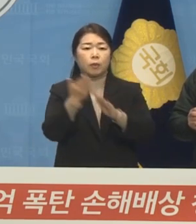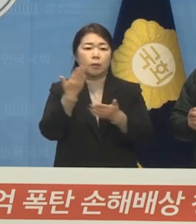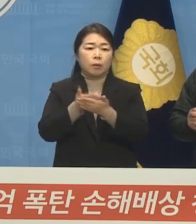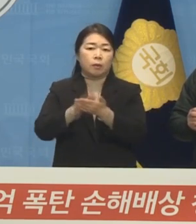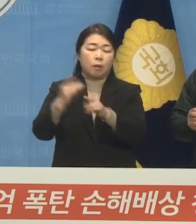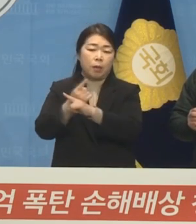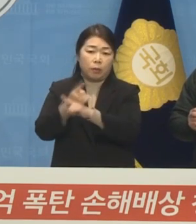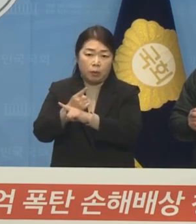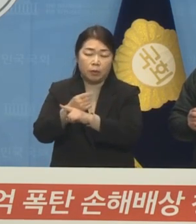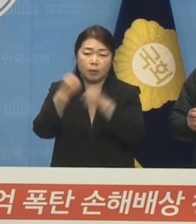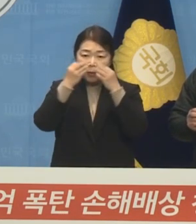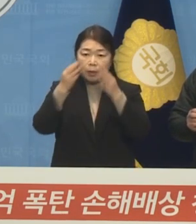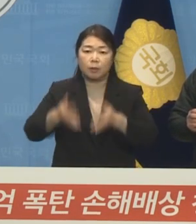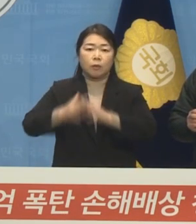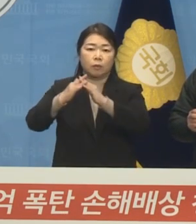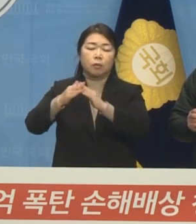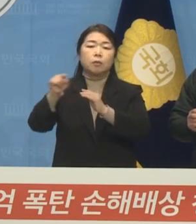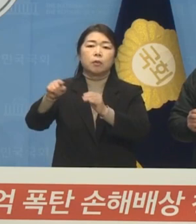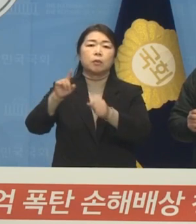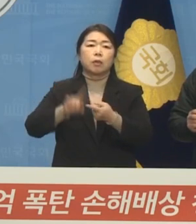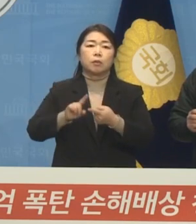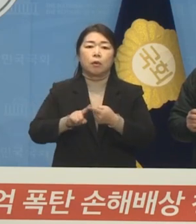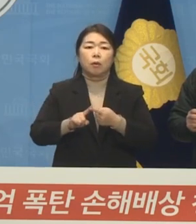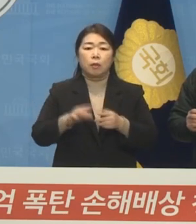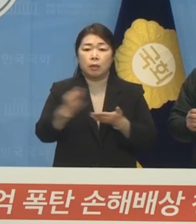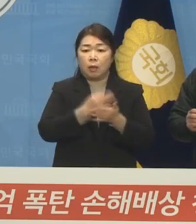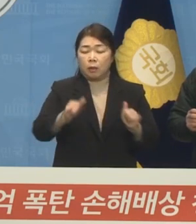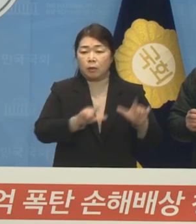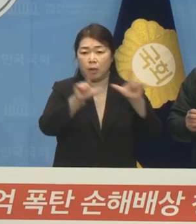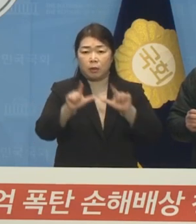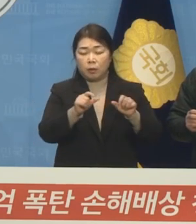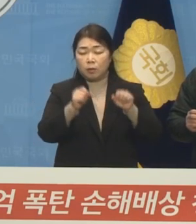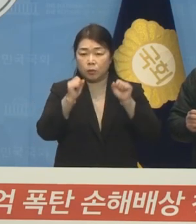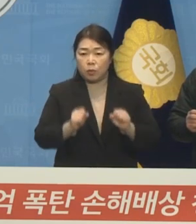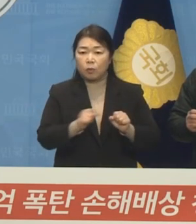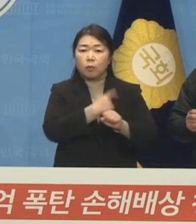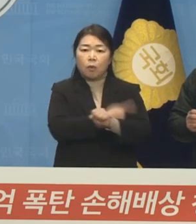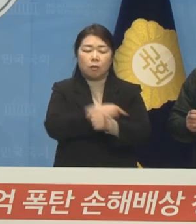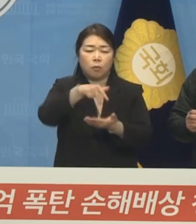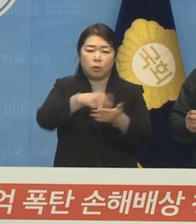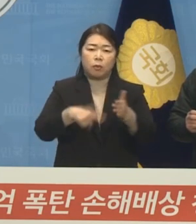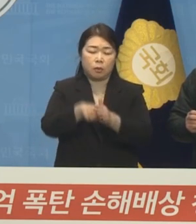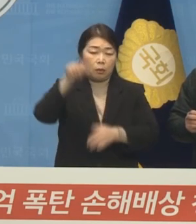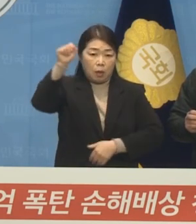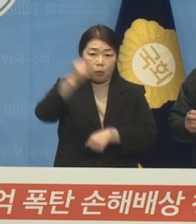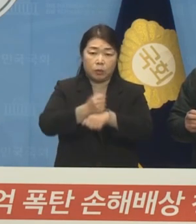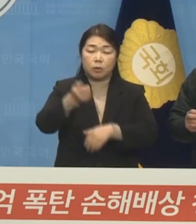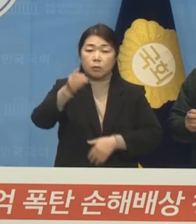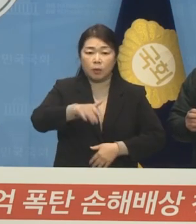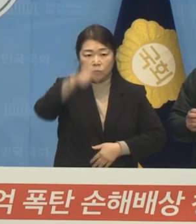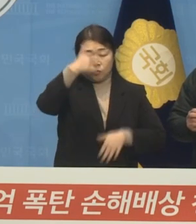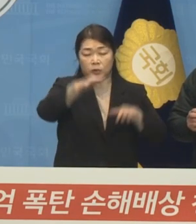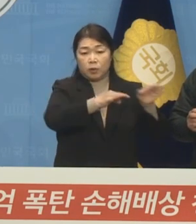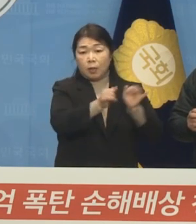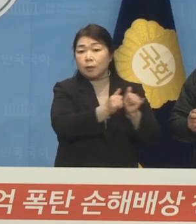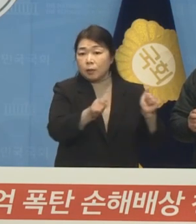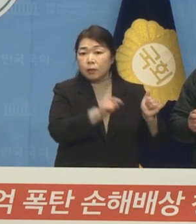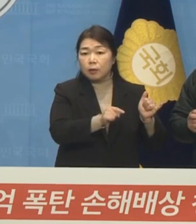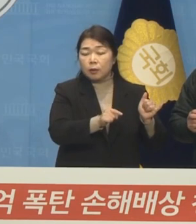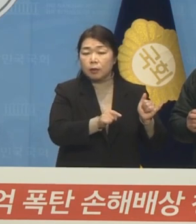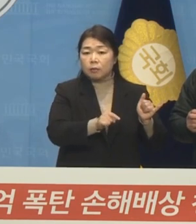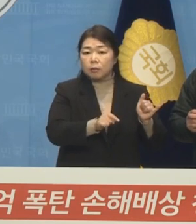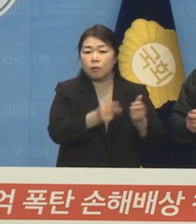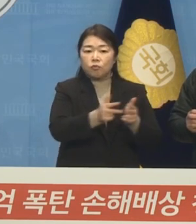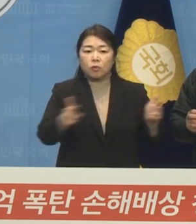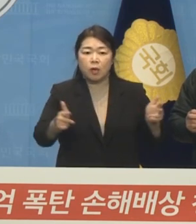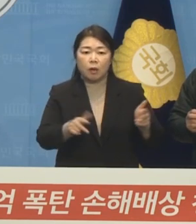생존권 보장을 요구하고 있습니다. 그런데 수협중앙회는 구시장 상인들이 구시장 부지